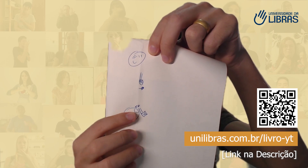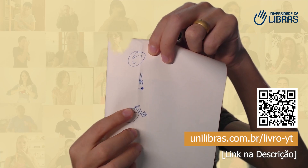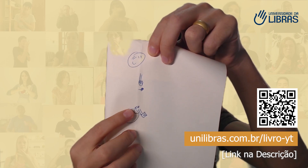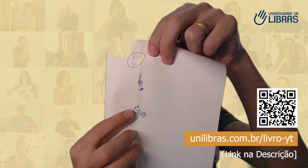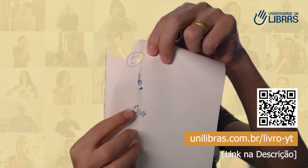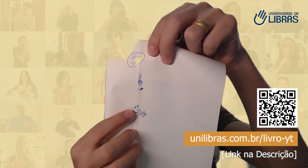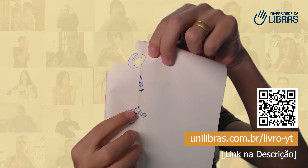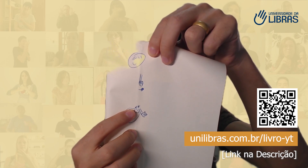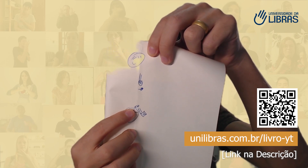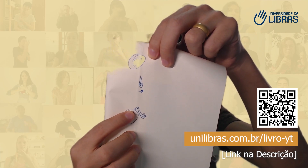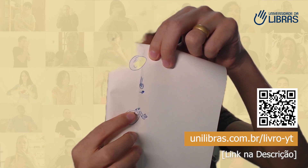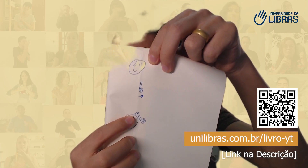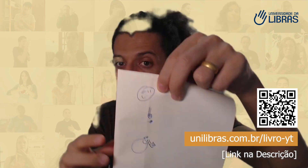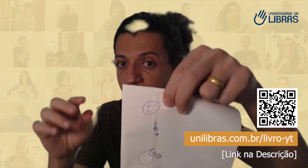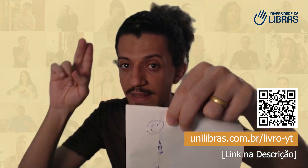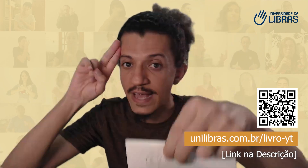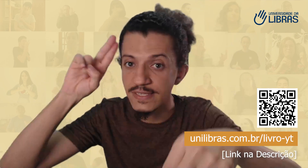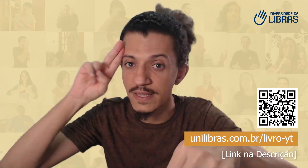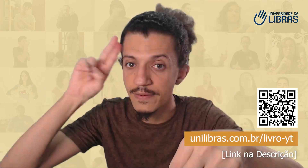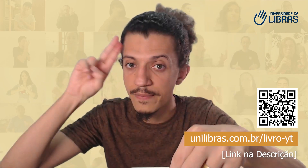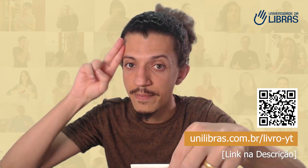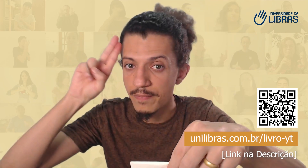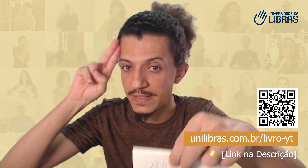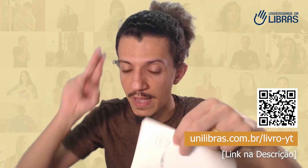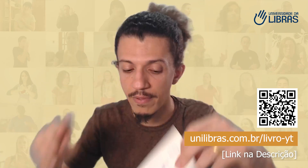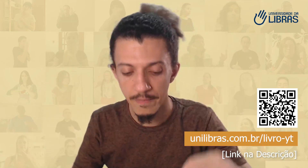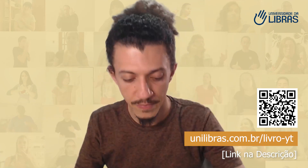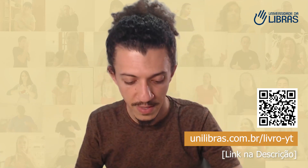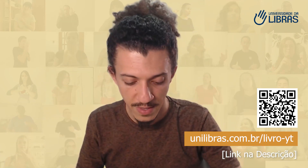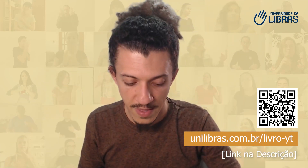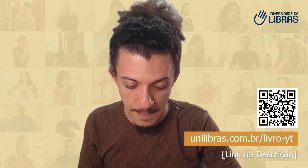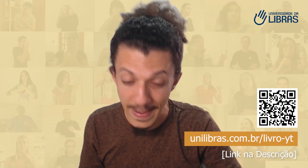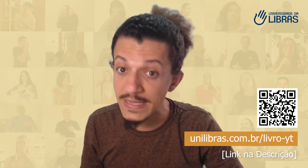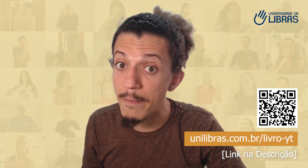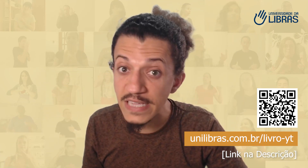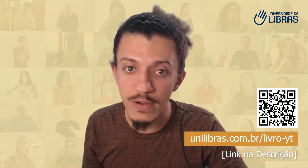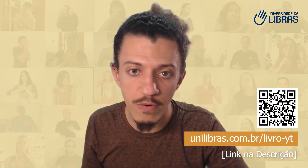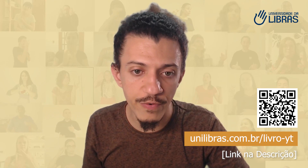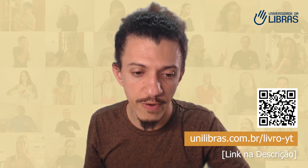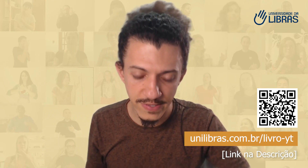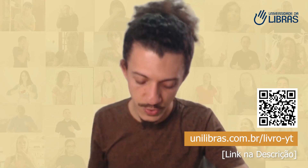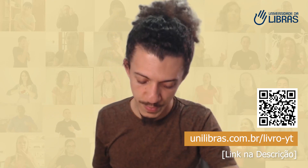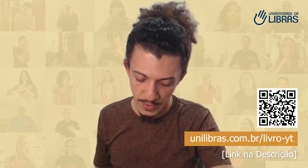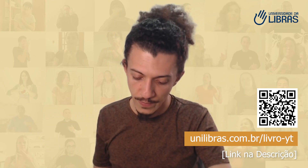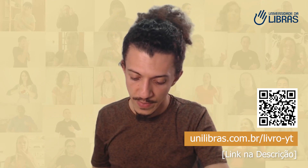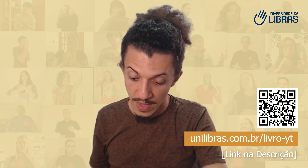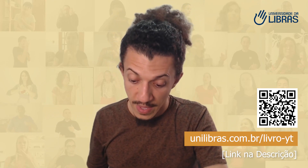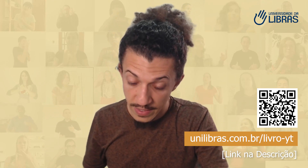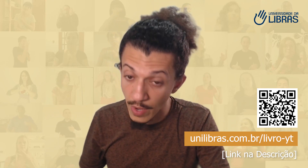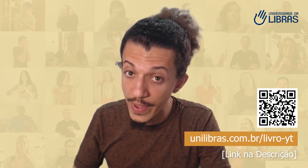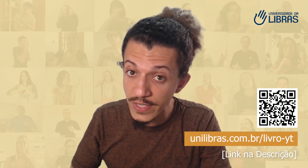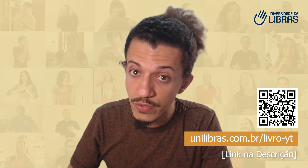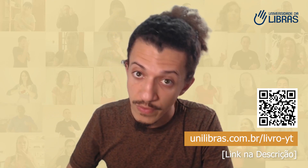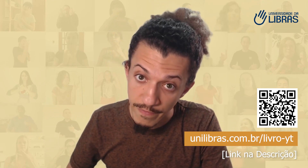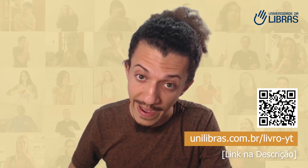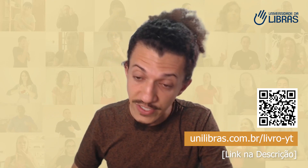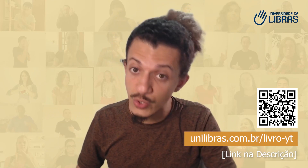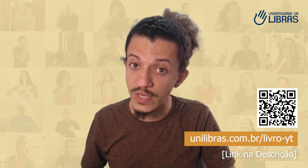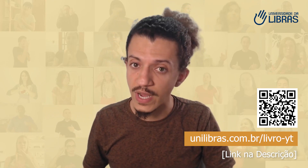uma lotação, né? O sinal é feito aqui na testa, percebe? Mas a mesma configuração de mão. Então, isso vai te